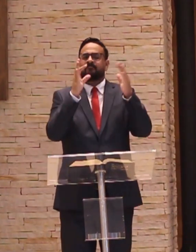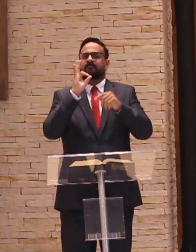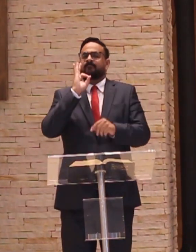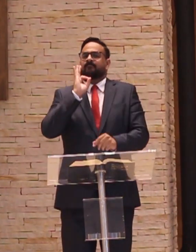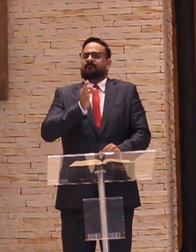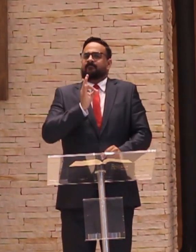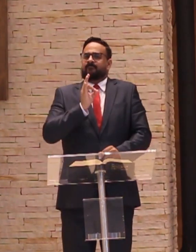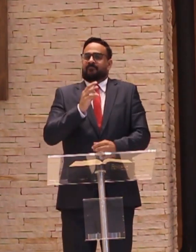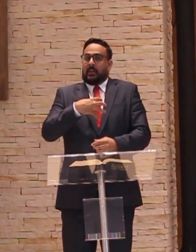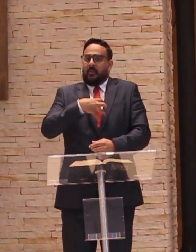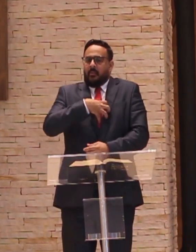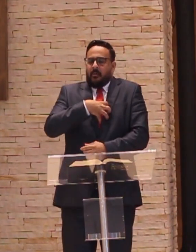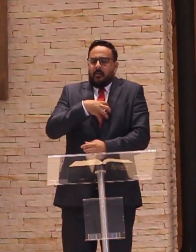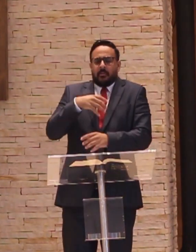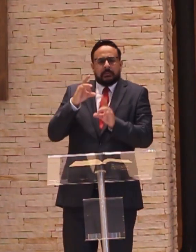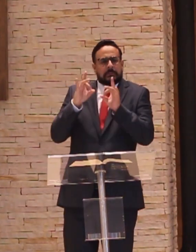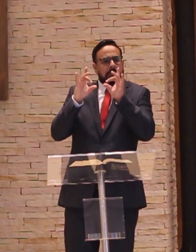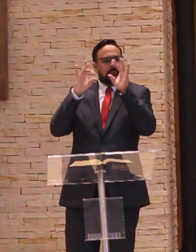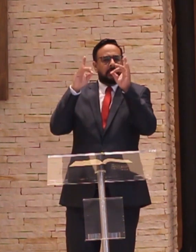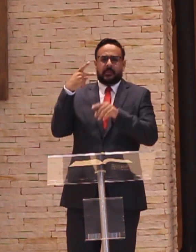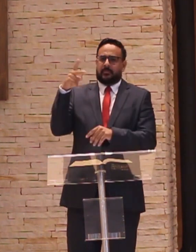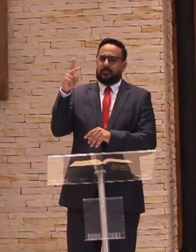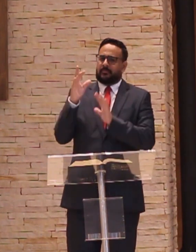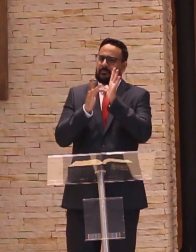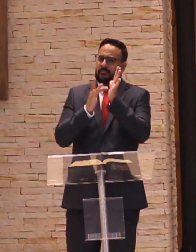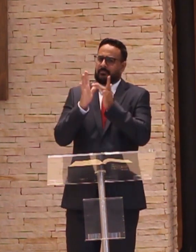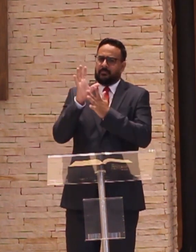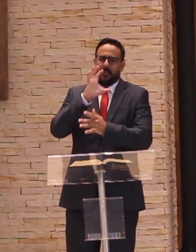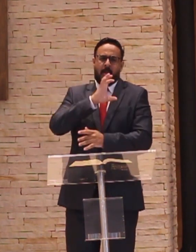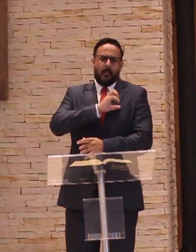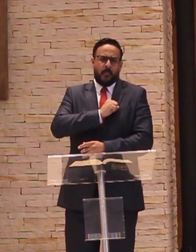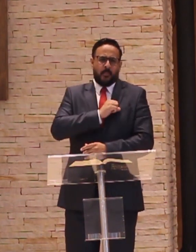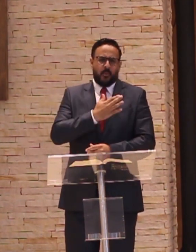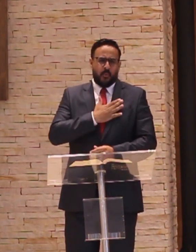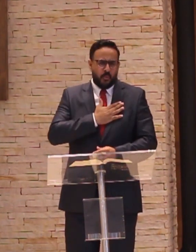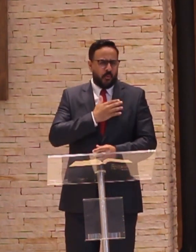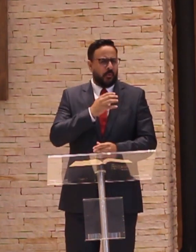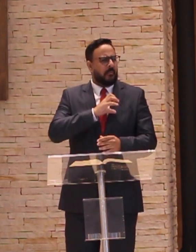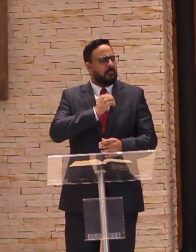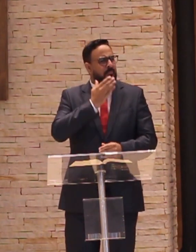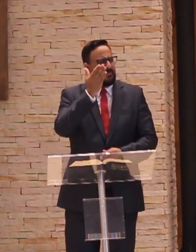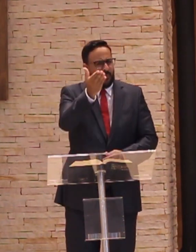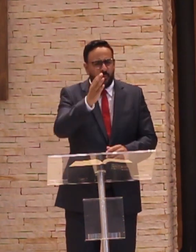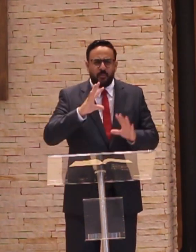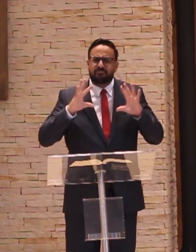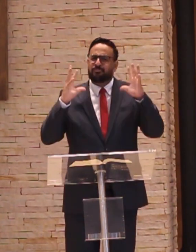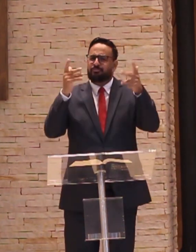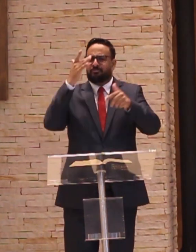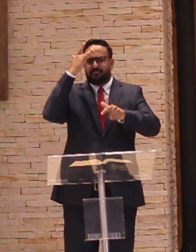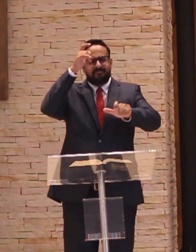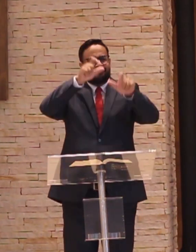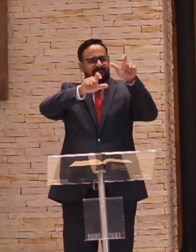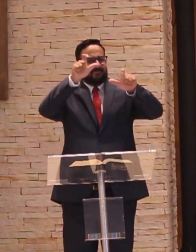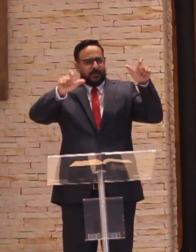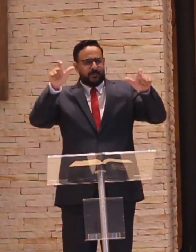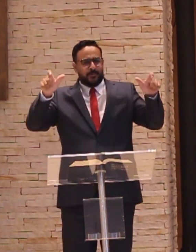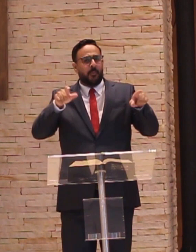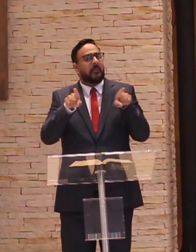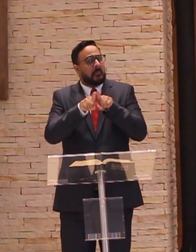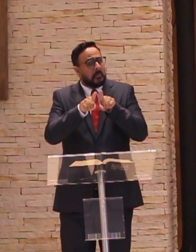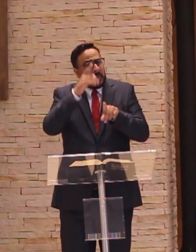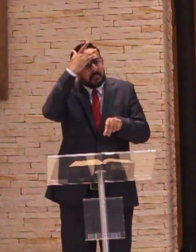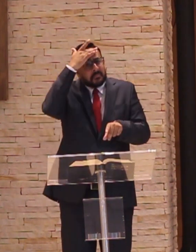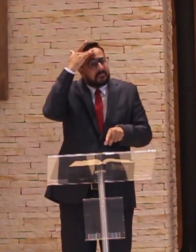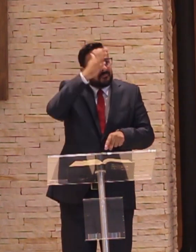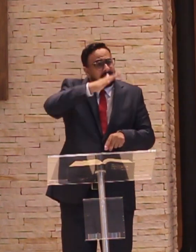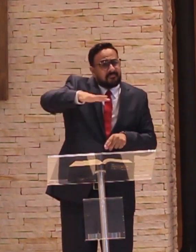você a mensagem para que você entenda e sinta que Deus tem um amor especial por você, que Jesus ele te